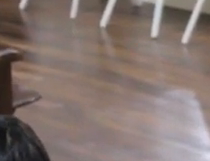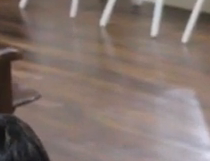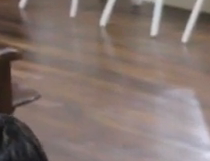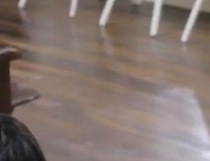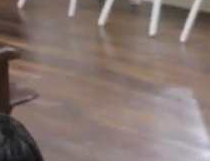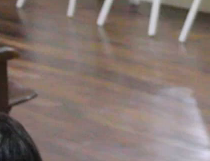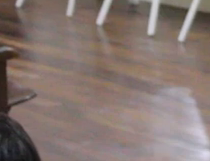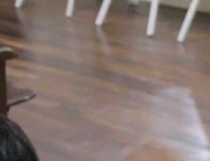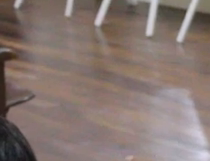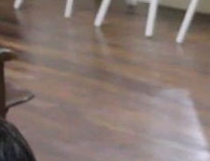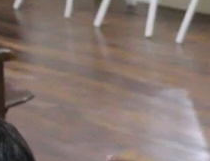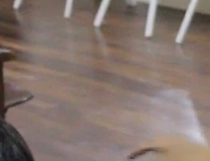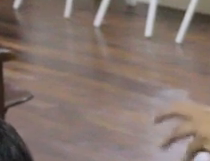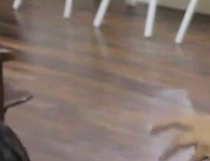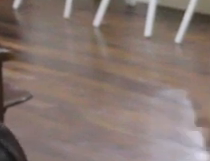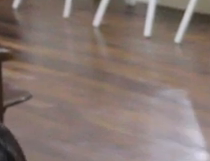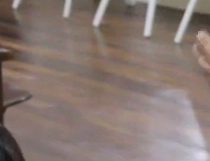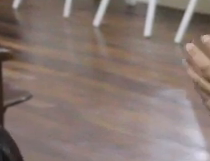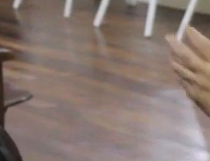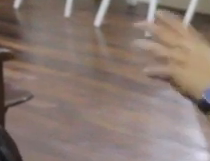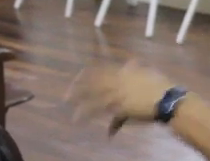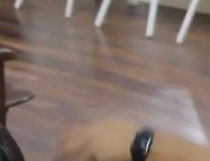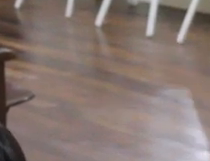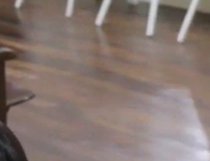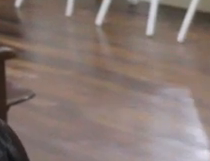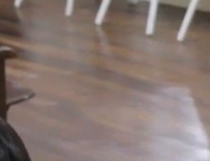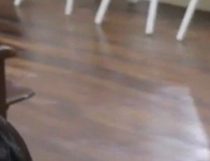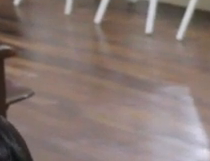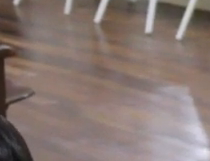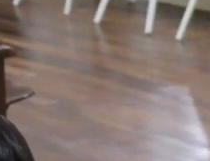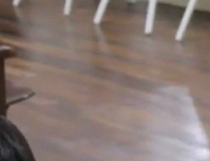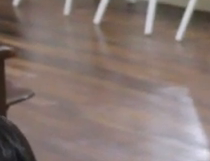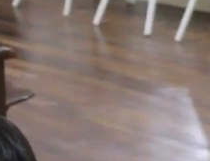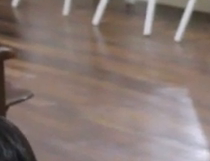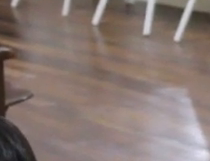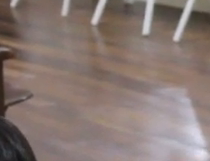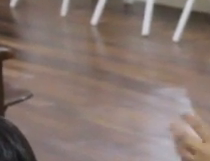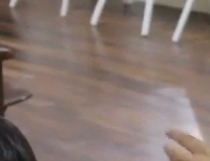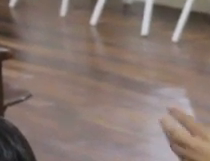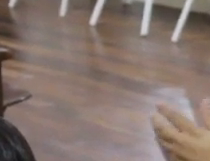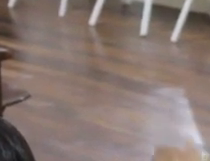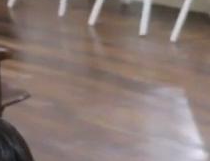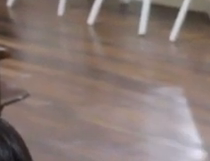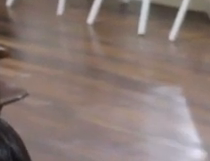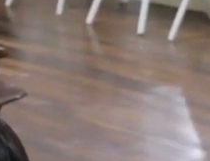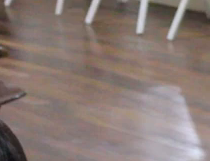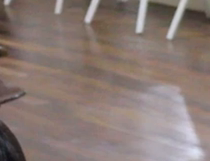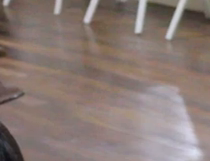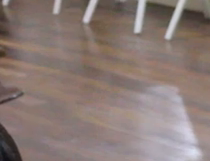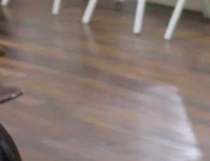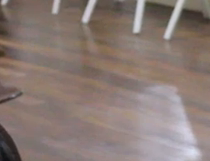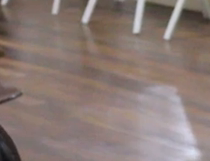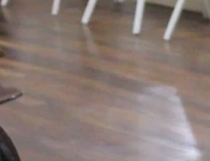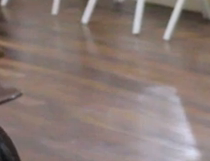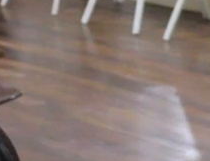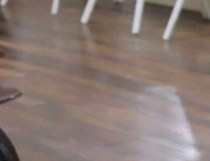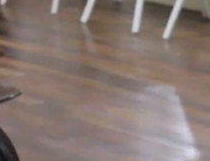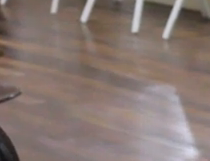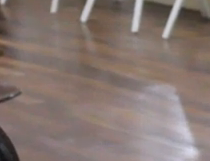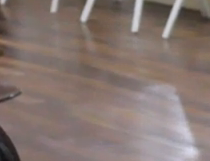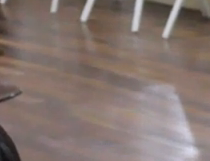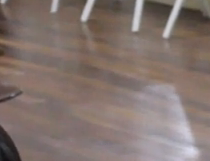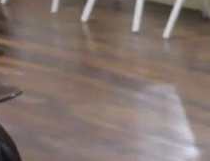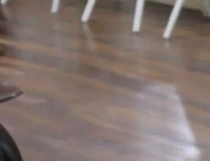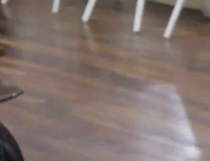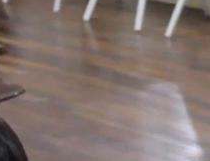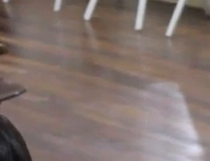tudo começou aqui. E só existe o que tem no Paraná porque passaram por aqui em diversas épocas, né? E tem